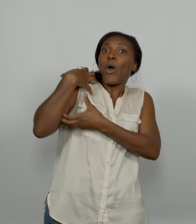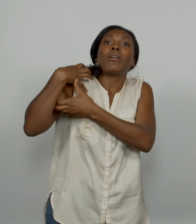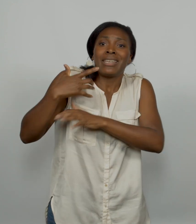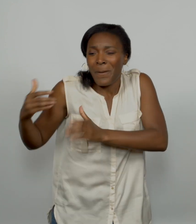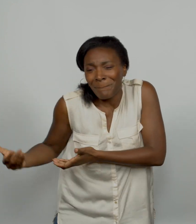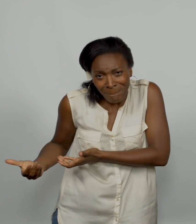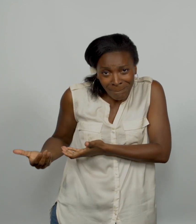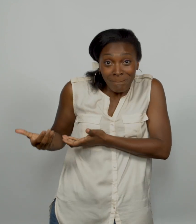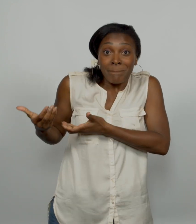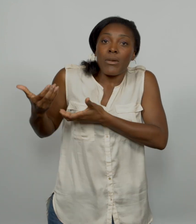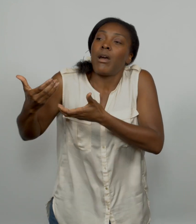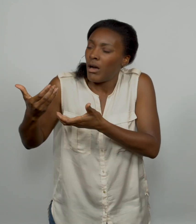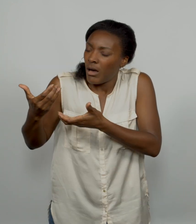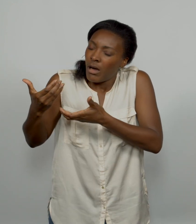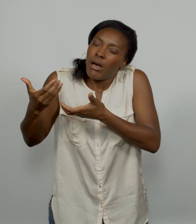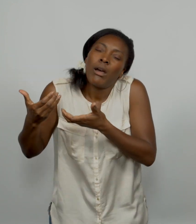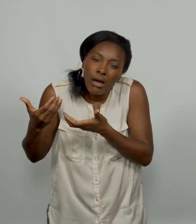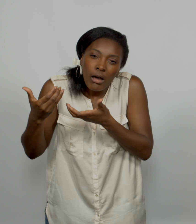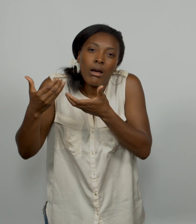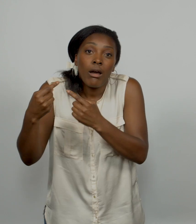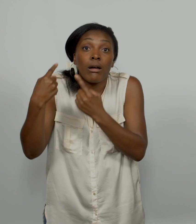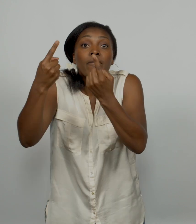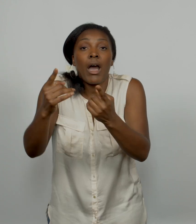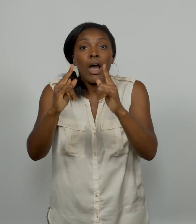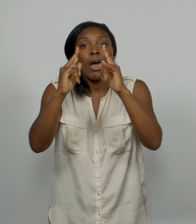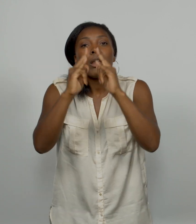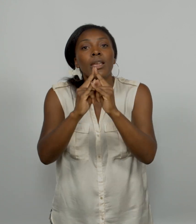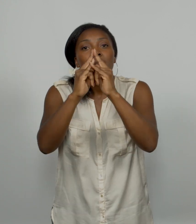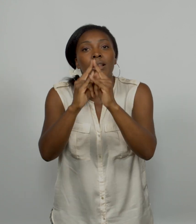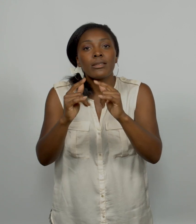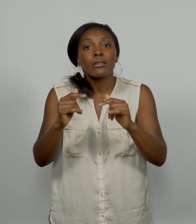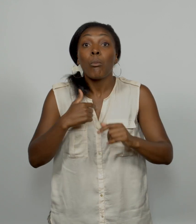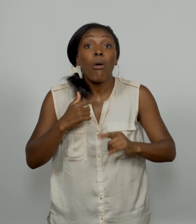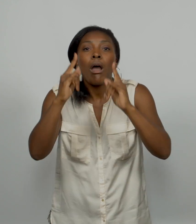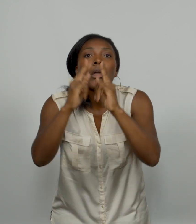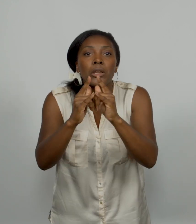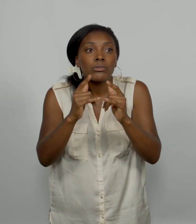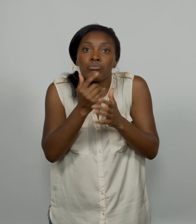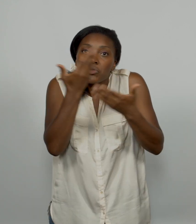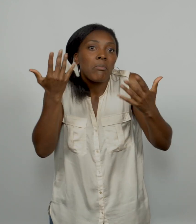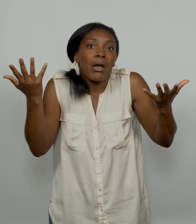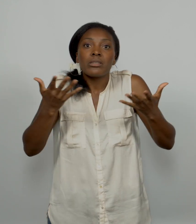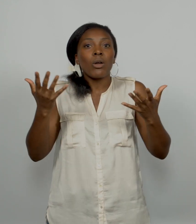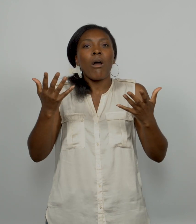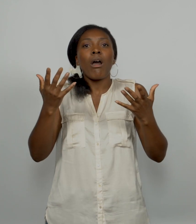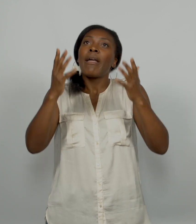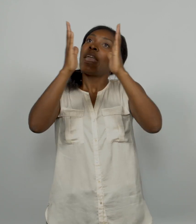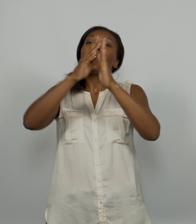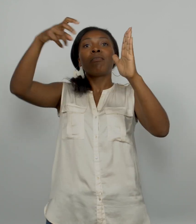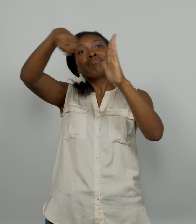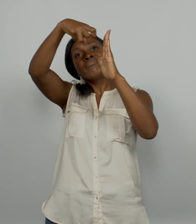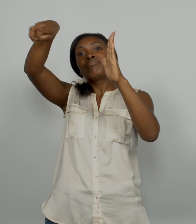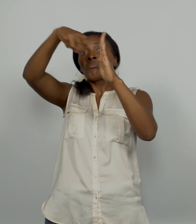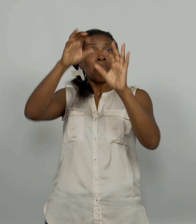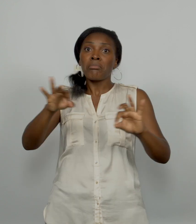vraiment portée littéralement et conduit à l'église. Une église, je ne savais pas ce que c'était une église. Pas avec un clocher, mais